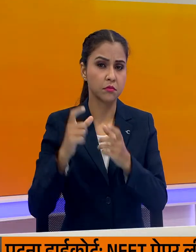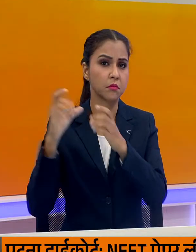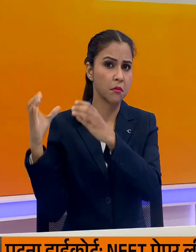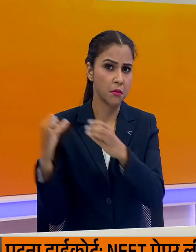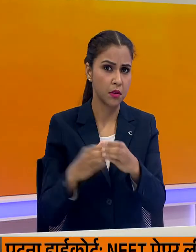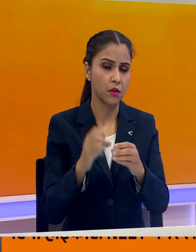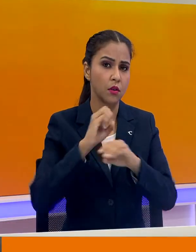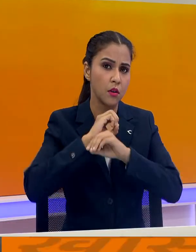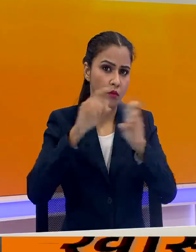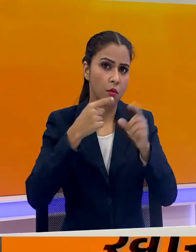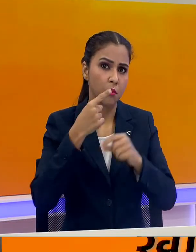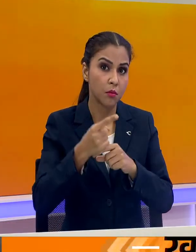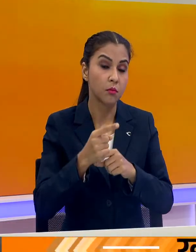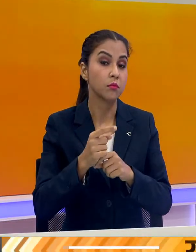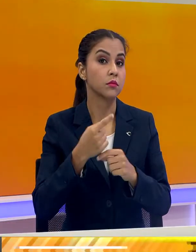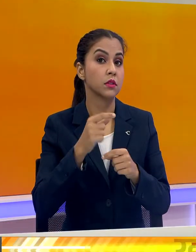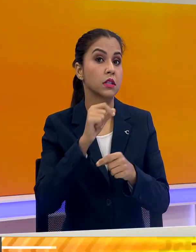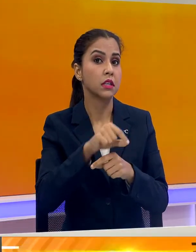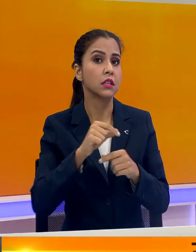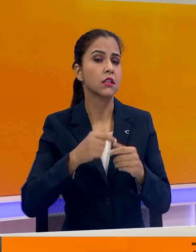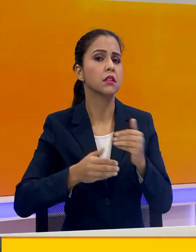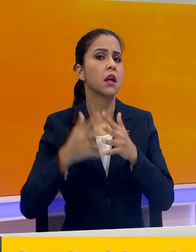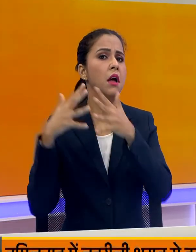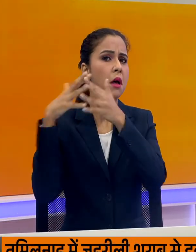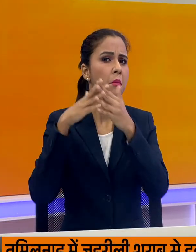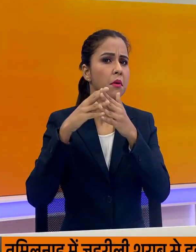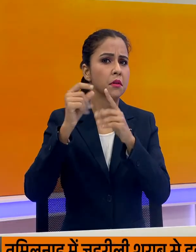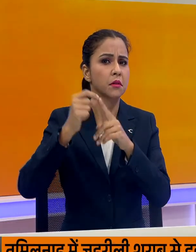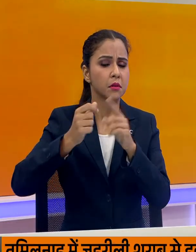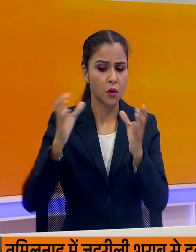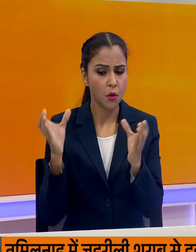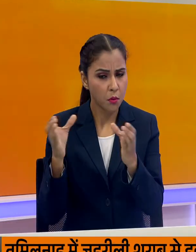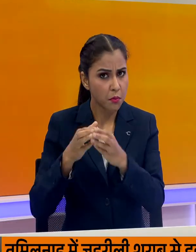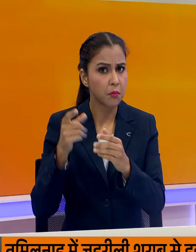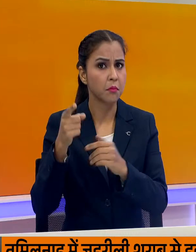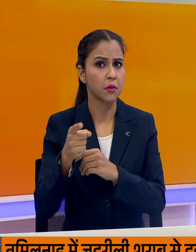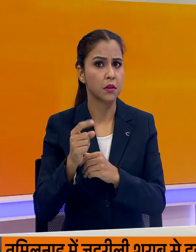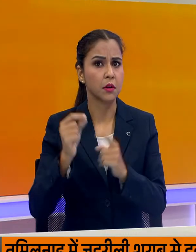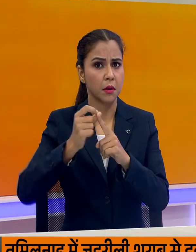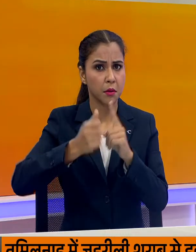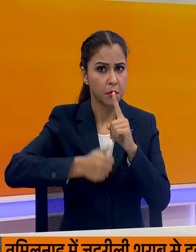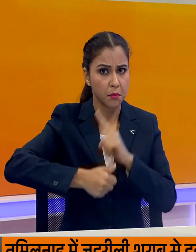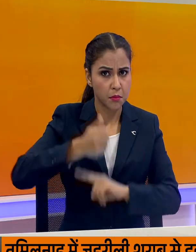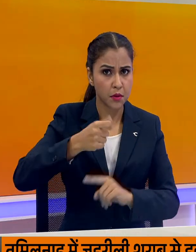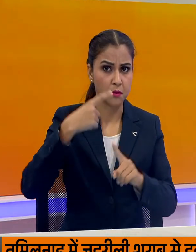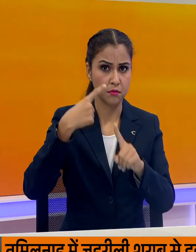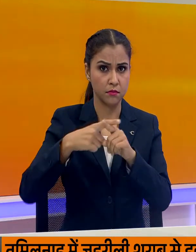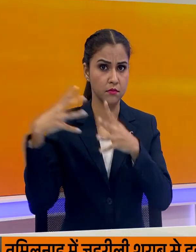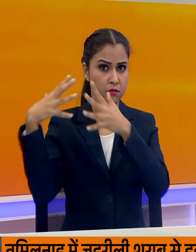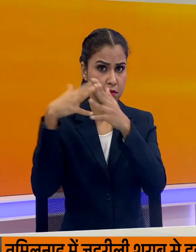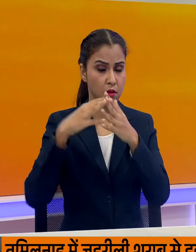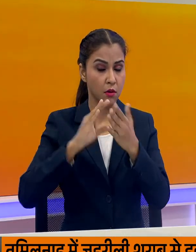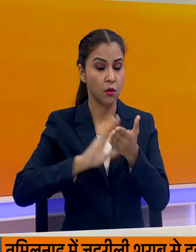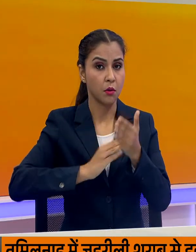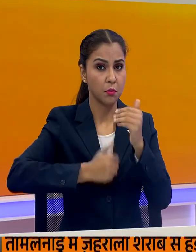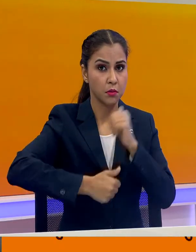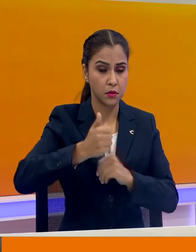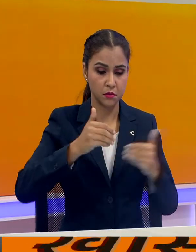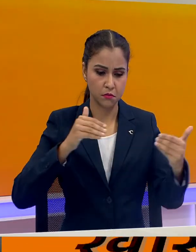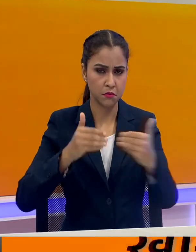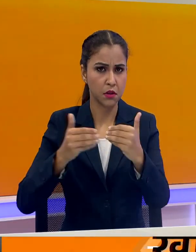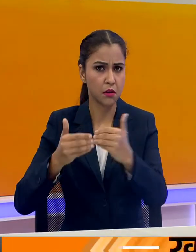है। उन्होंने बताया है कि इस दौरान अमेरिकी प्रतिनिधिमंडल की प्रधानमंत्री और विदेश मंत्री से हुई मुलाकातों